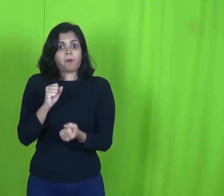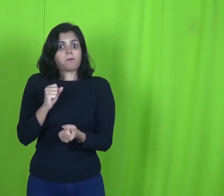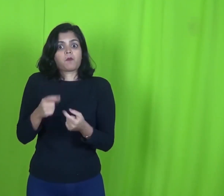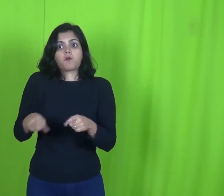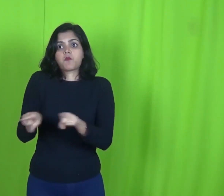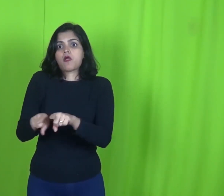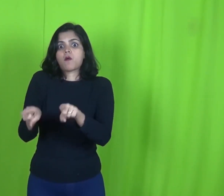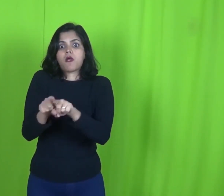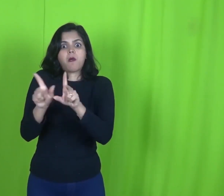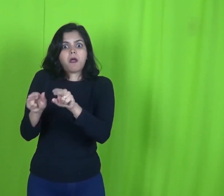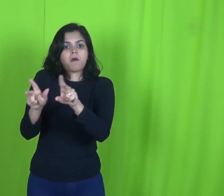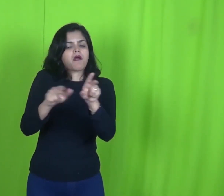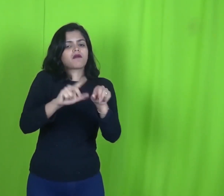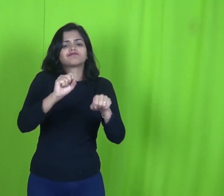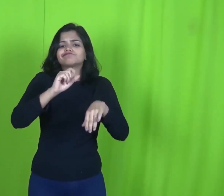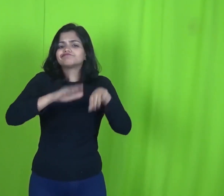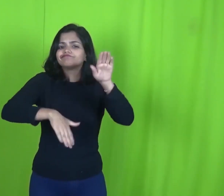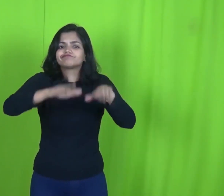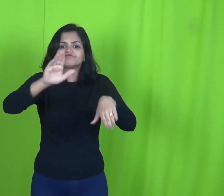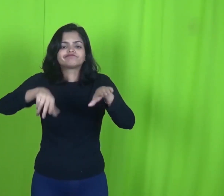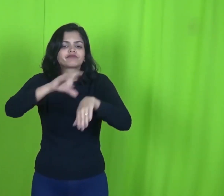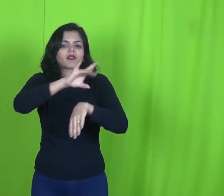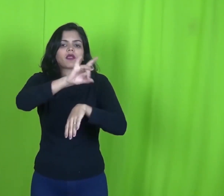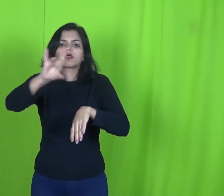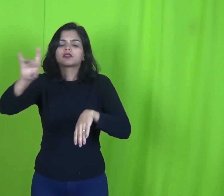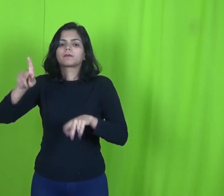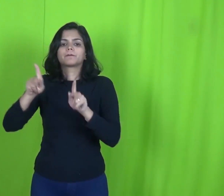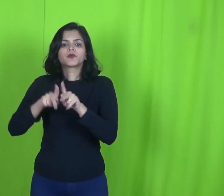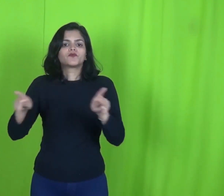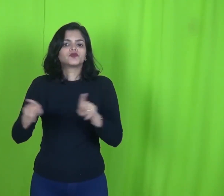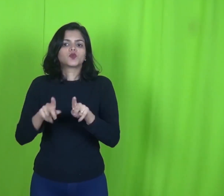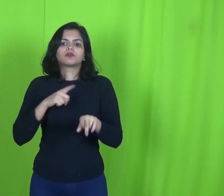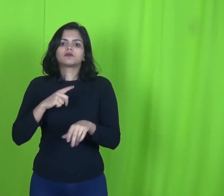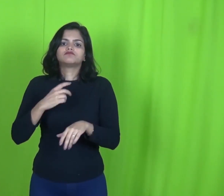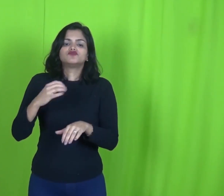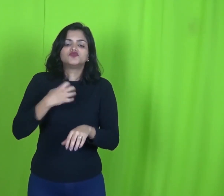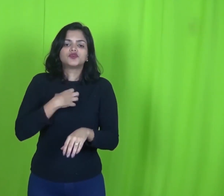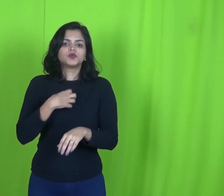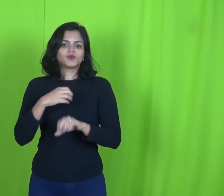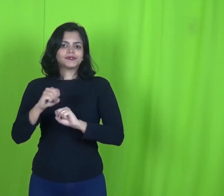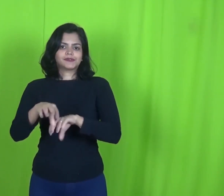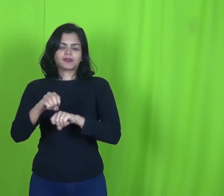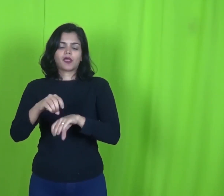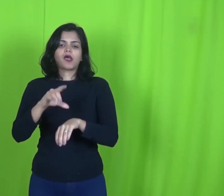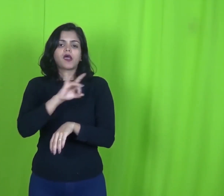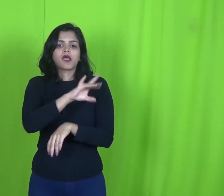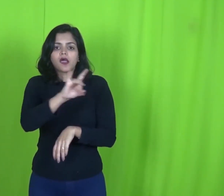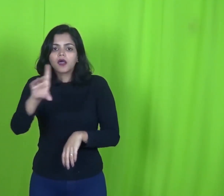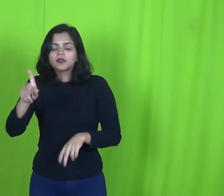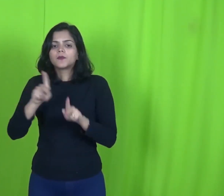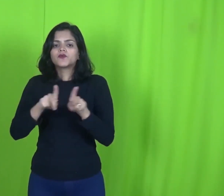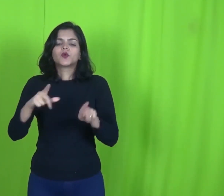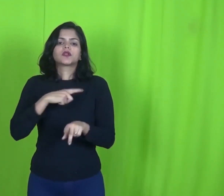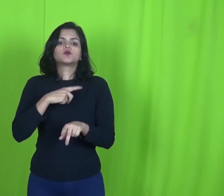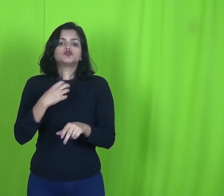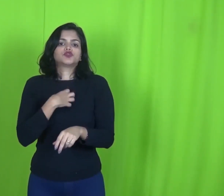isso. Não utilize o mesmo material dos ouvintes, não, porque cada professor tem o seu jeito, a sua forma de